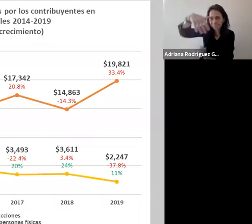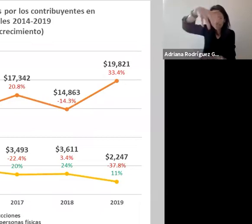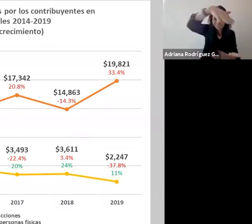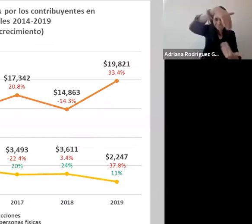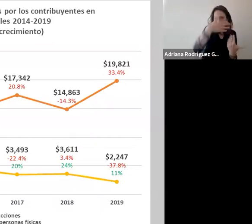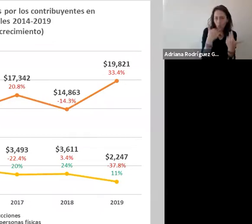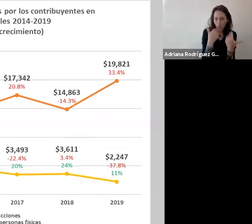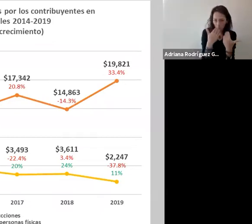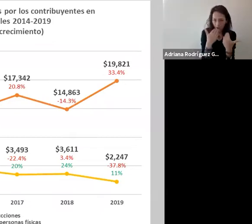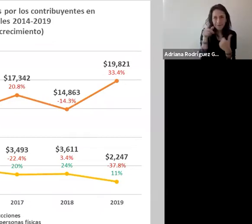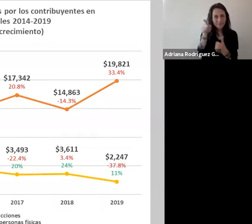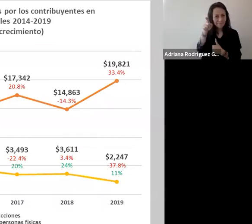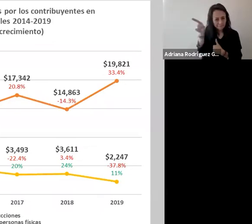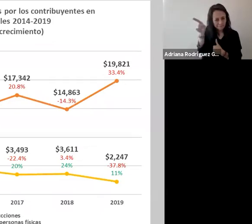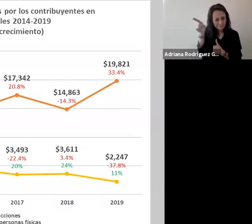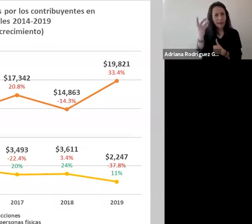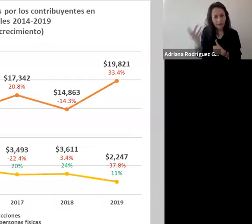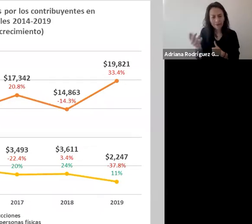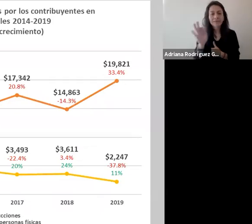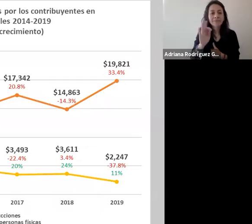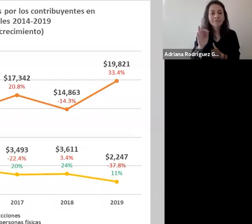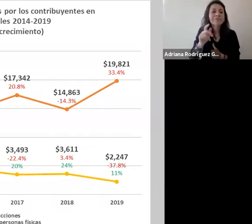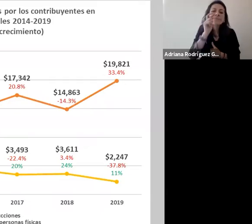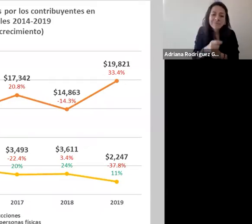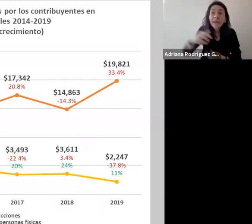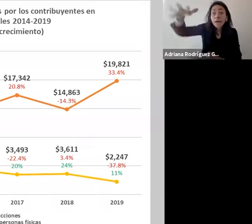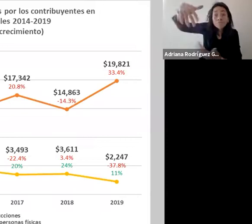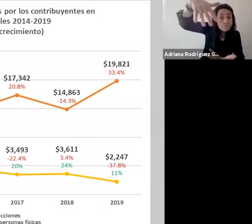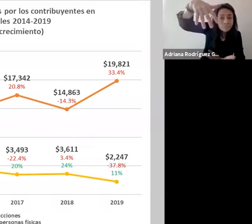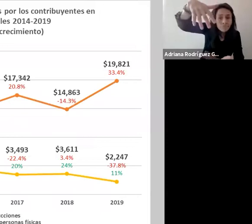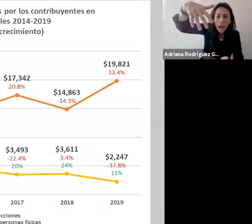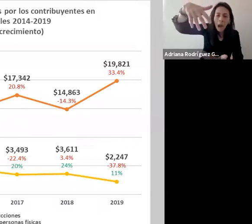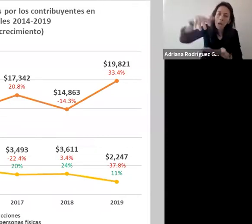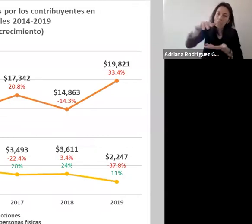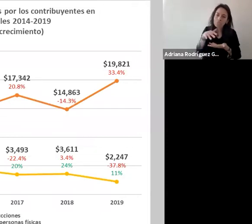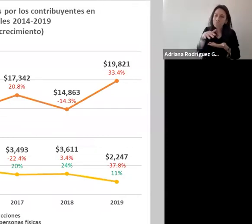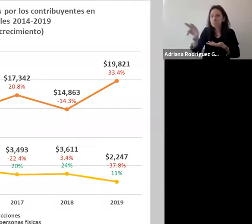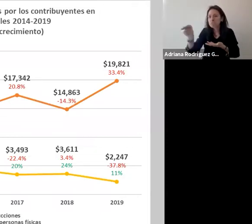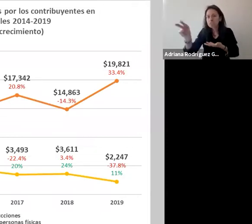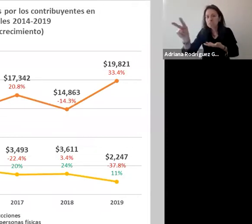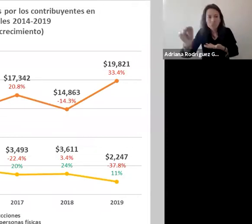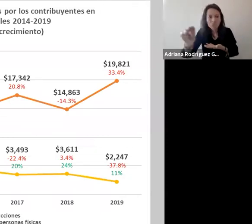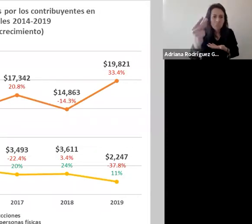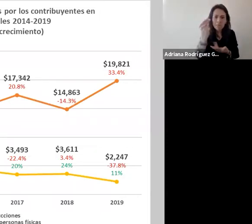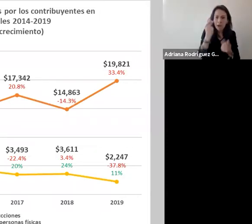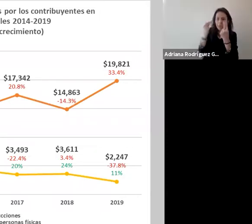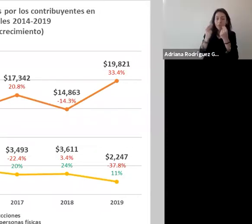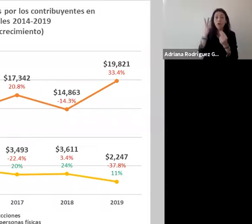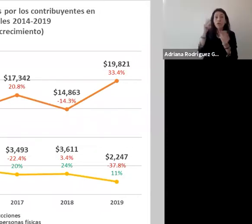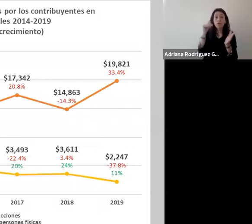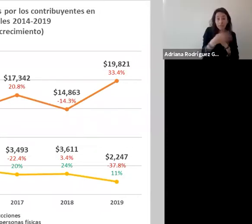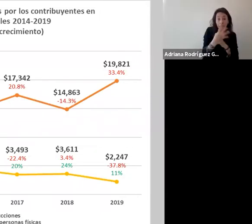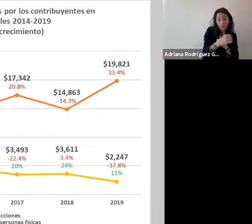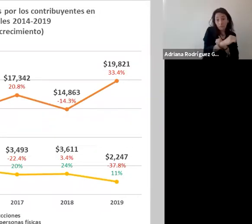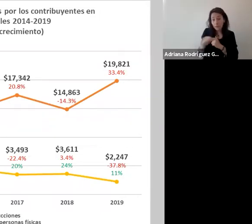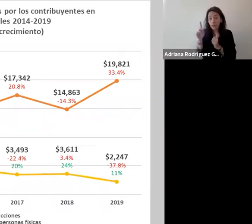Hacienda, digamos, lo que se llaman renuncias recaudatorias, en el año del 2014 al 2019,